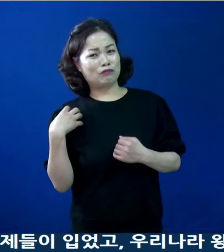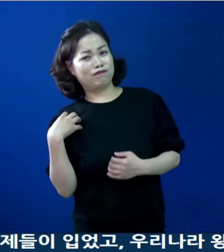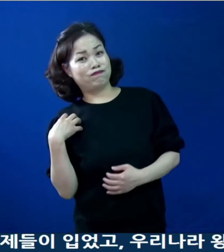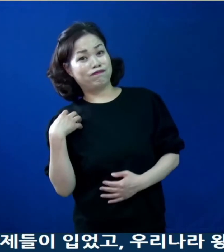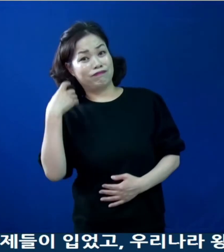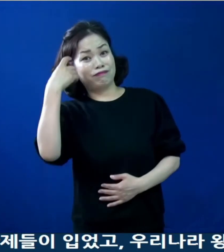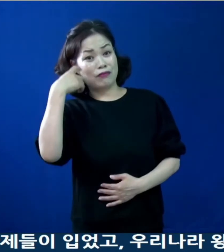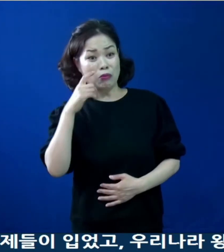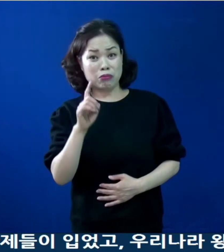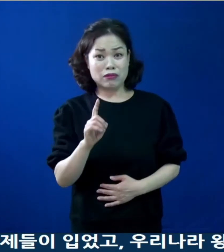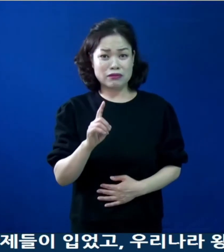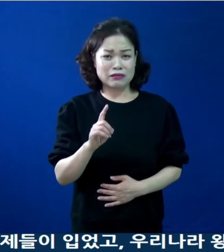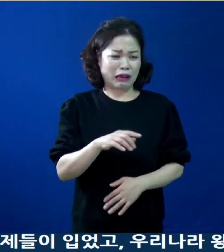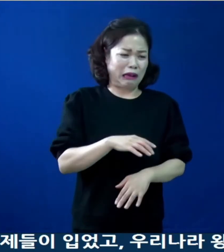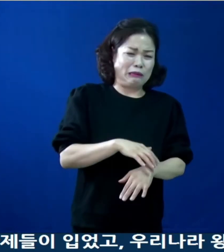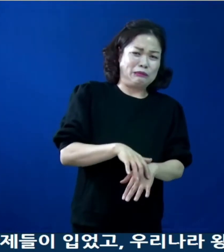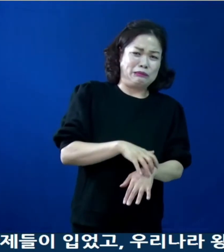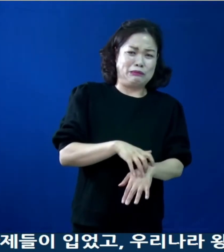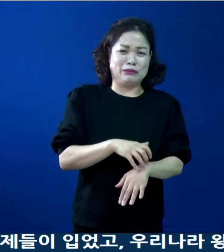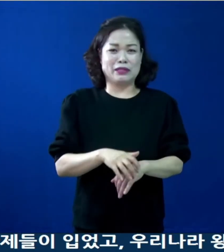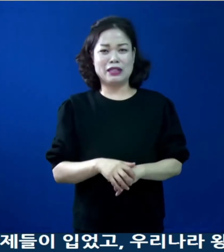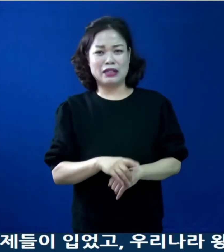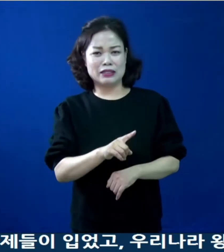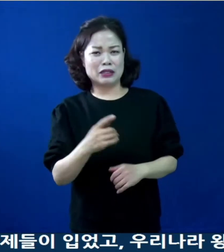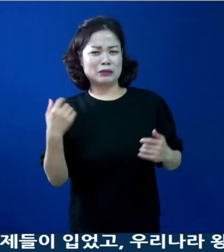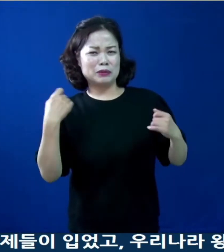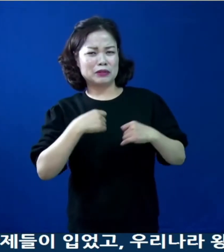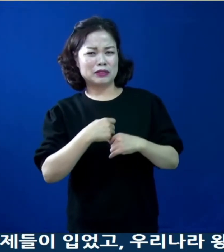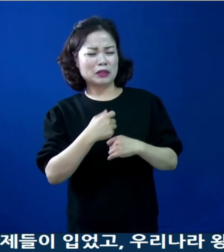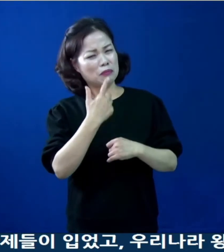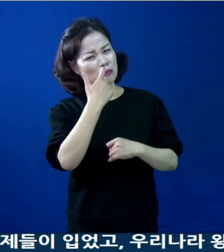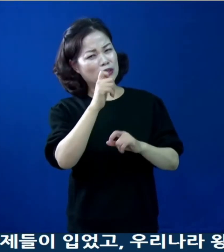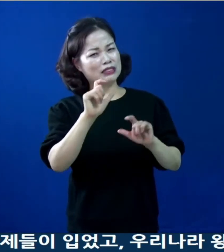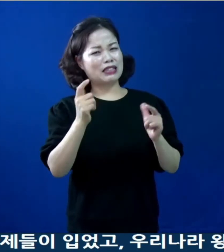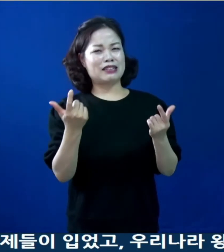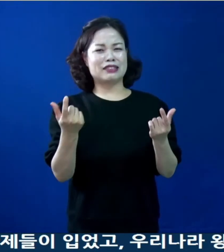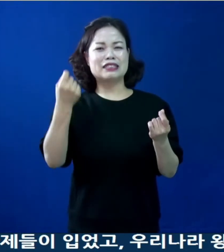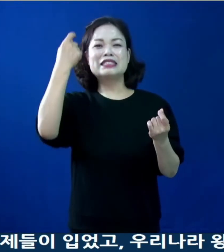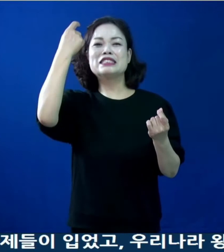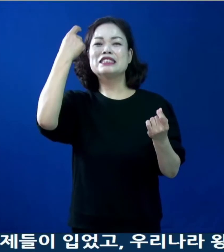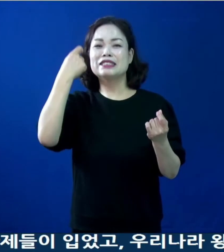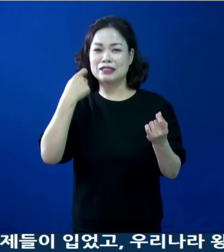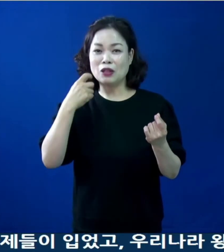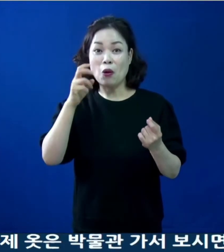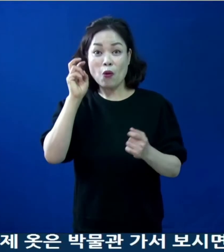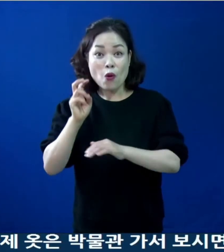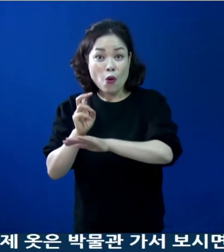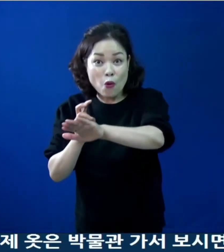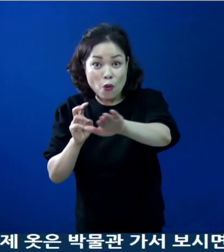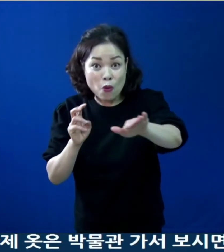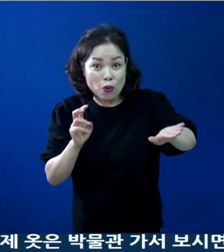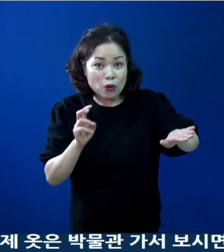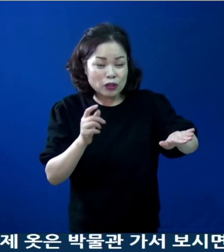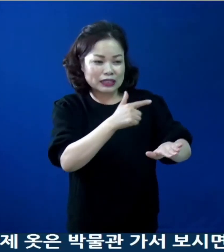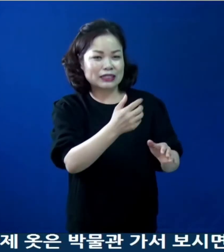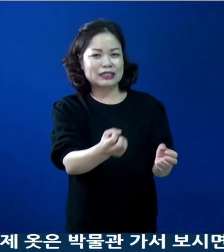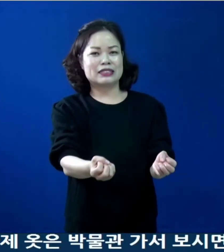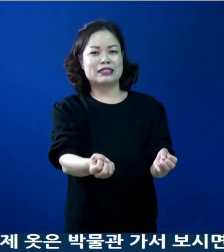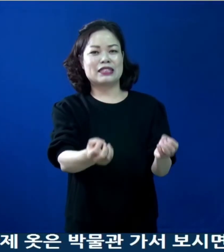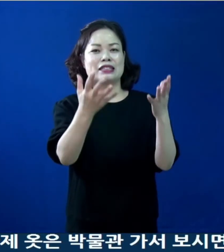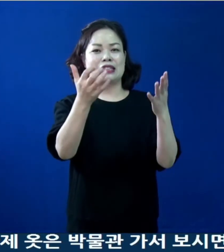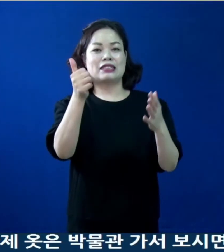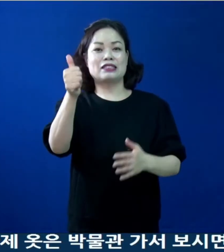부담스럽기도 하고요, 뭔가 거추장스럽기도 해요. 저거 입으면 그렇게 멋있을 것 같지 않아요. 그래서 혹 우리가 오늘 대제사장의